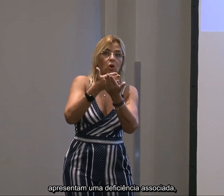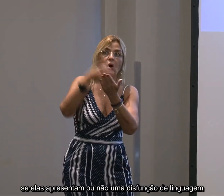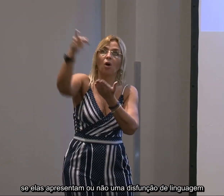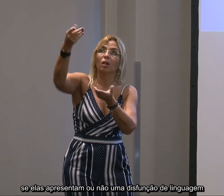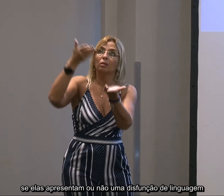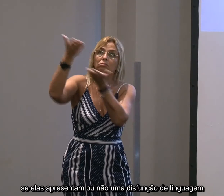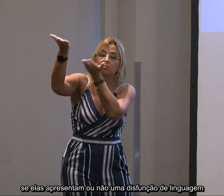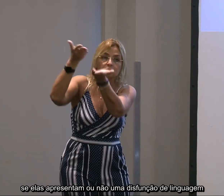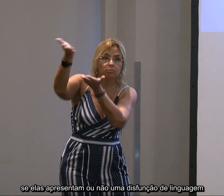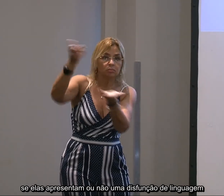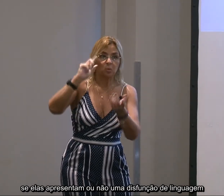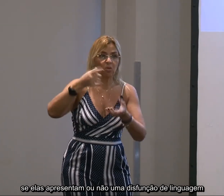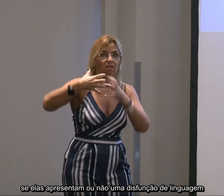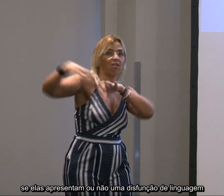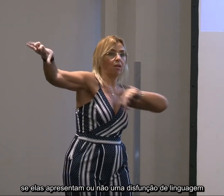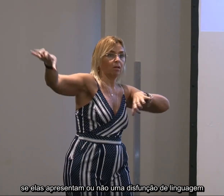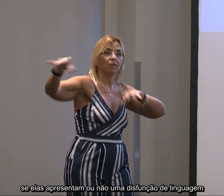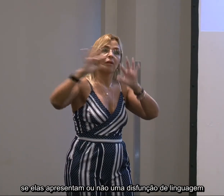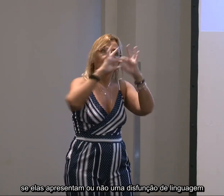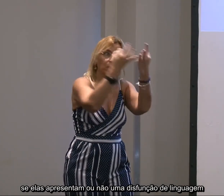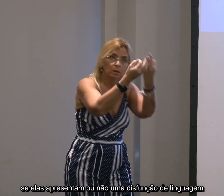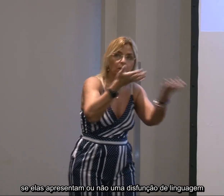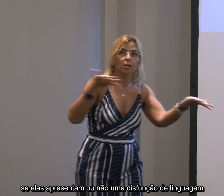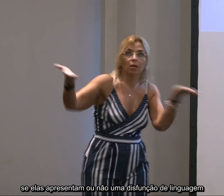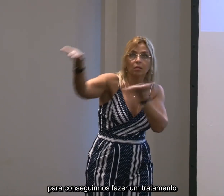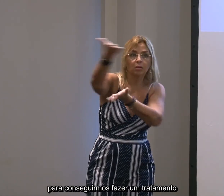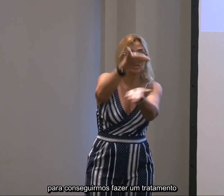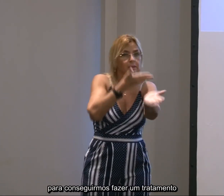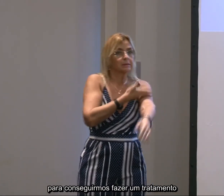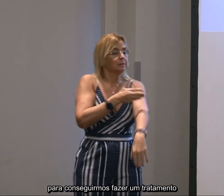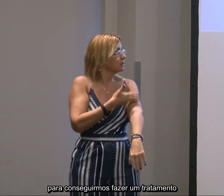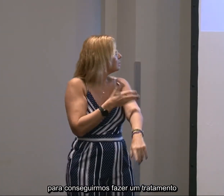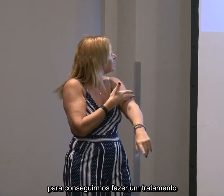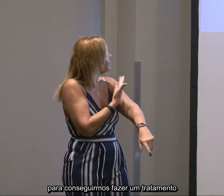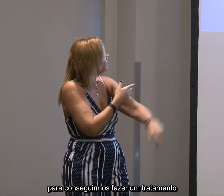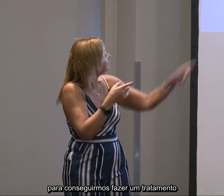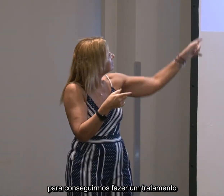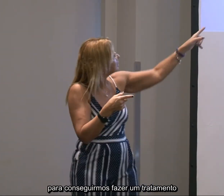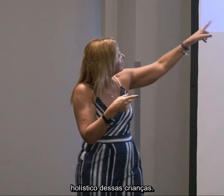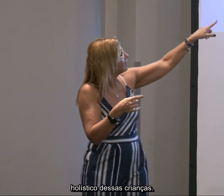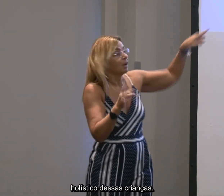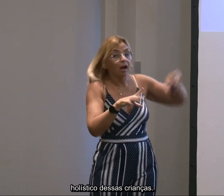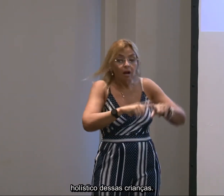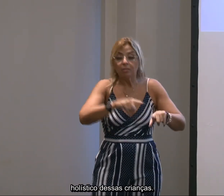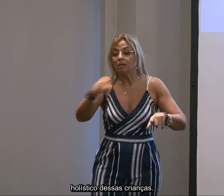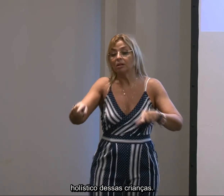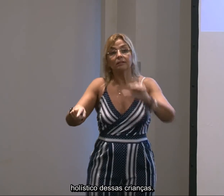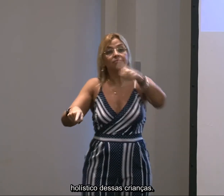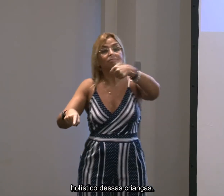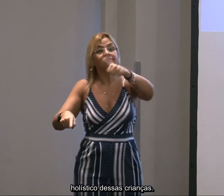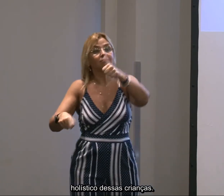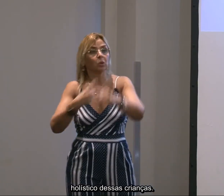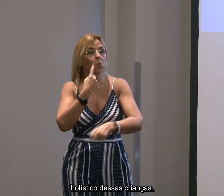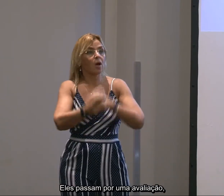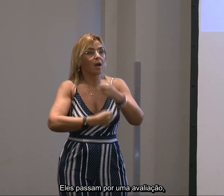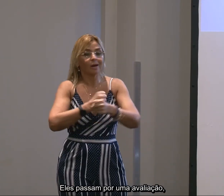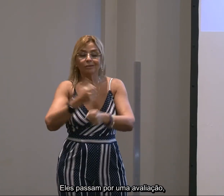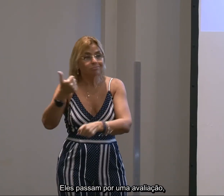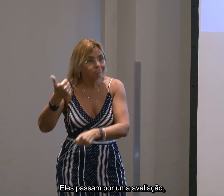elas apresentam ou não uma disfunção de linguagem, para a gente conseguir fazer um tratamento holístico dessas crianças, né? Eles passam